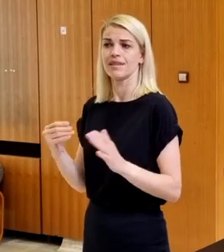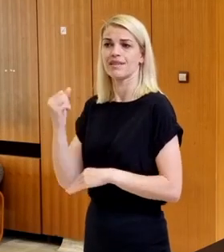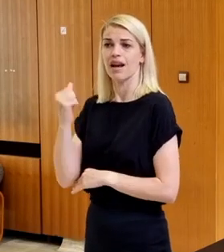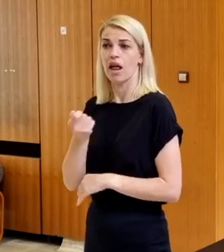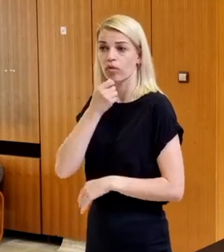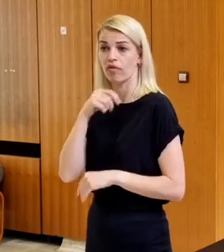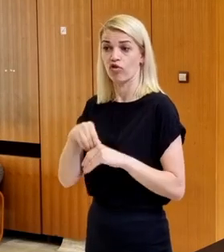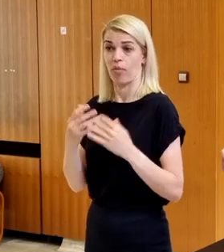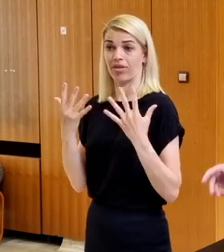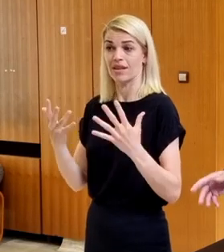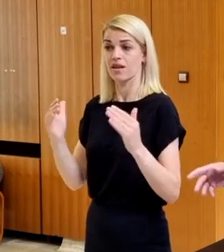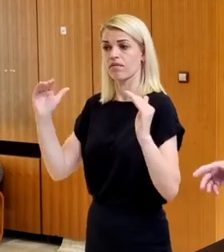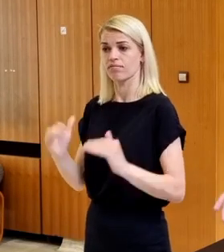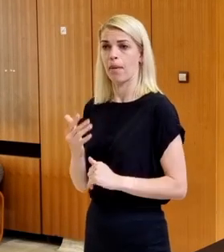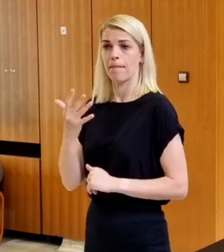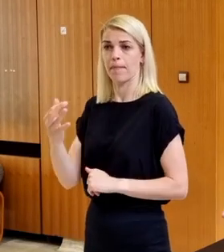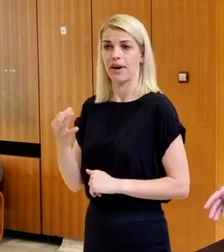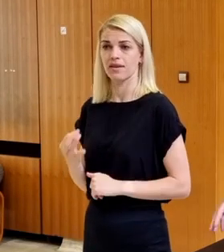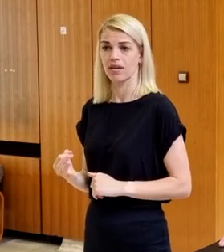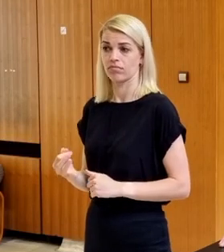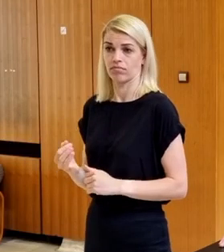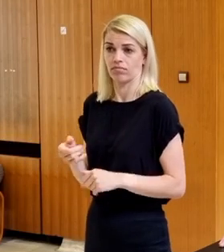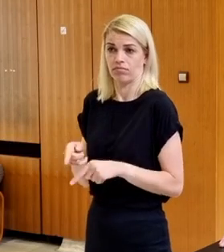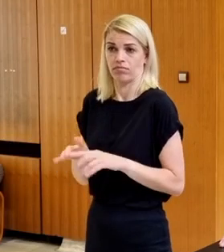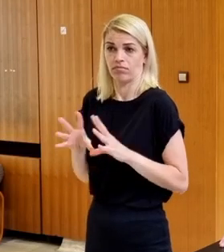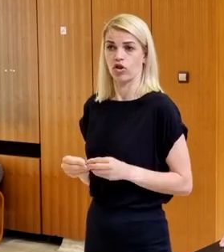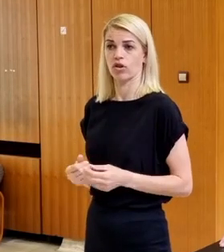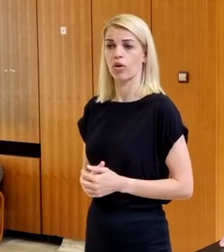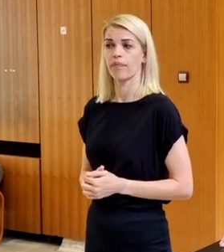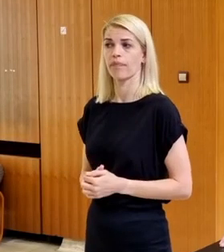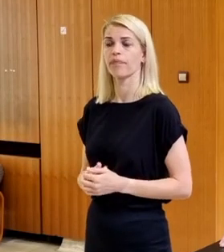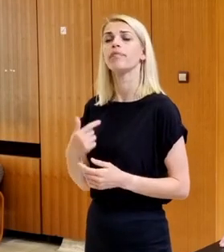z 10% na 5%. Hotovo.